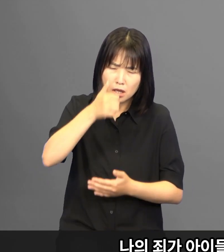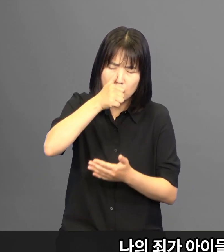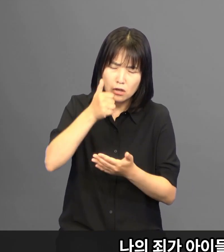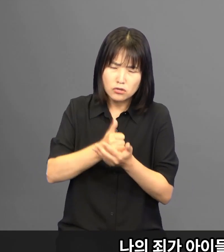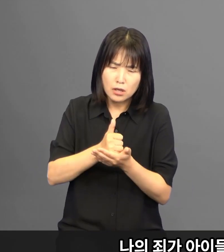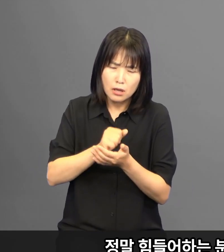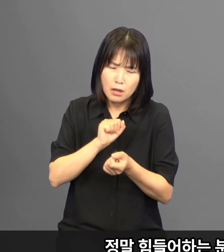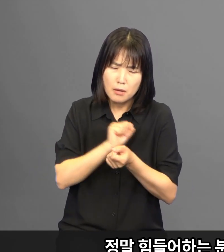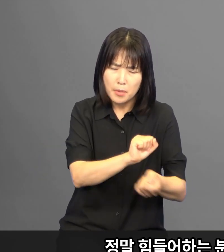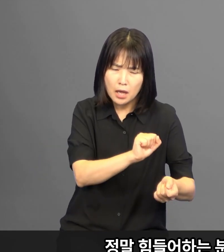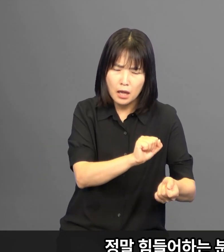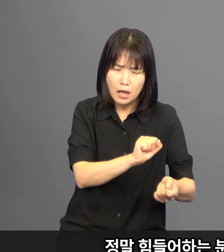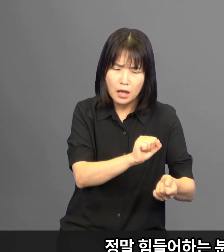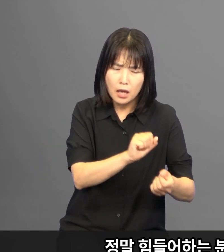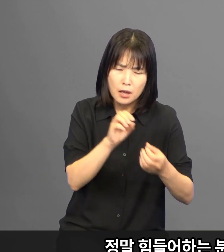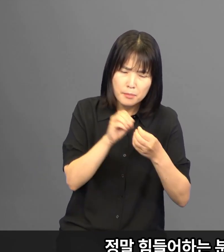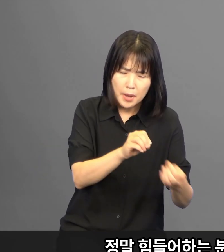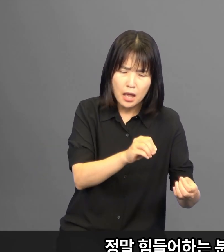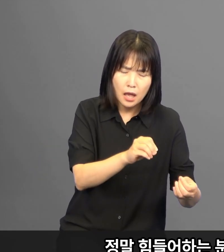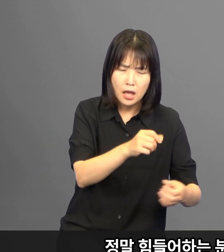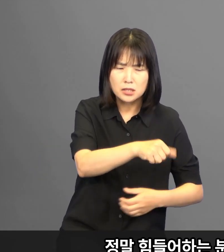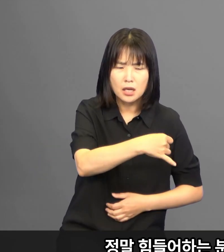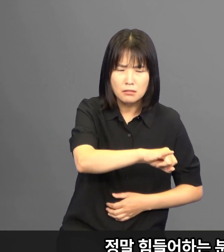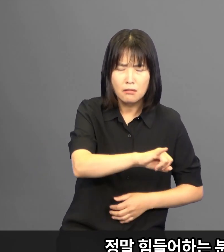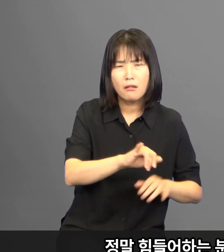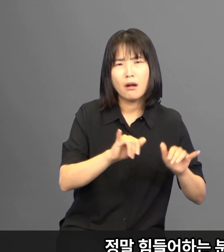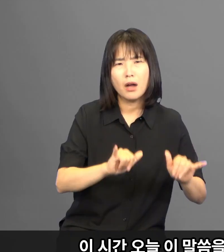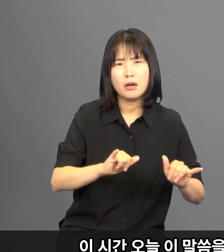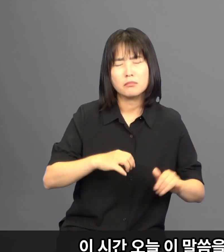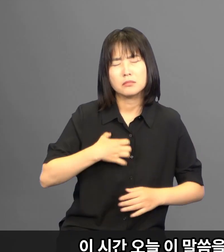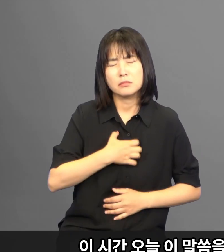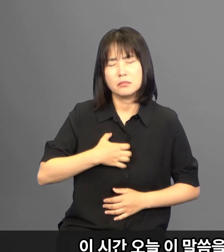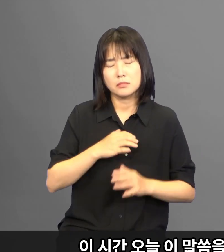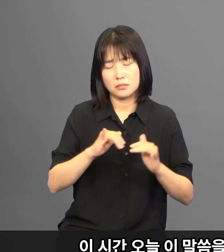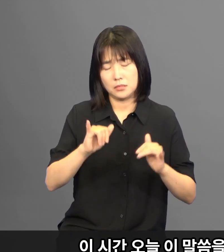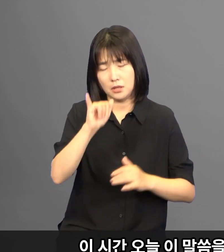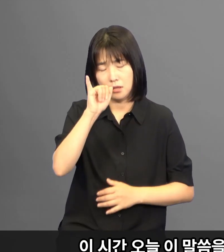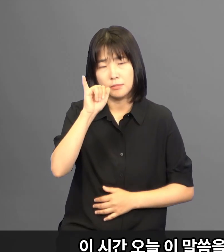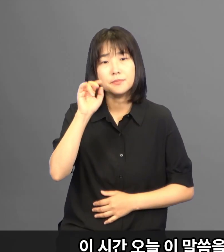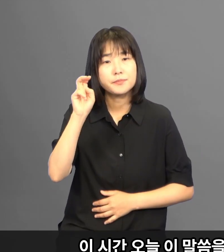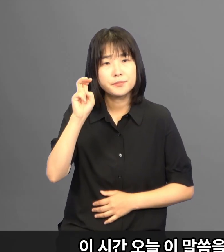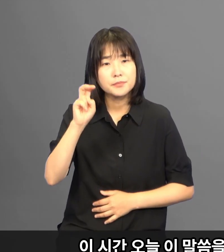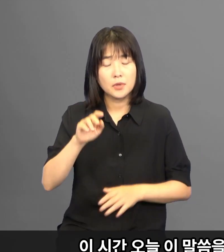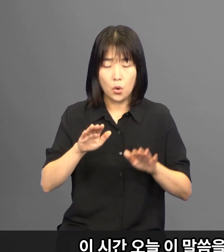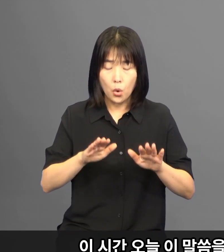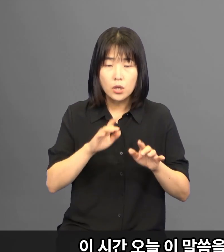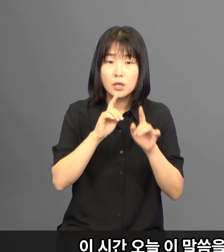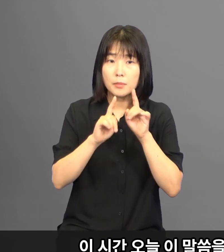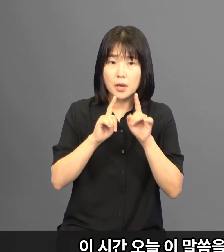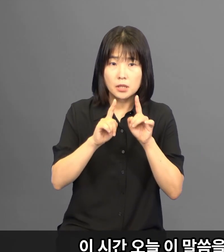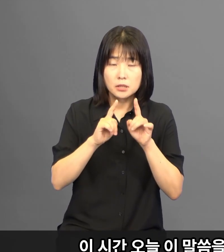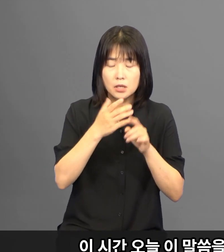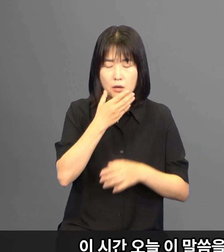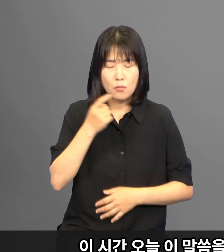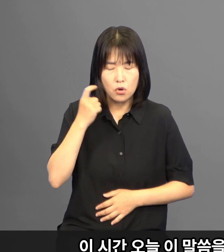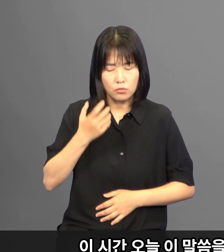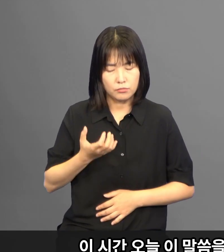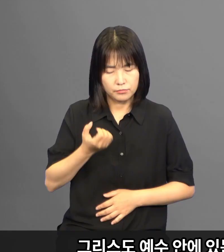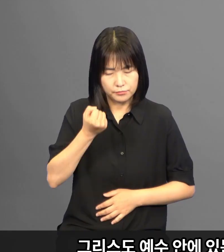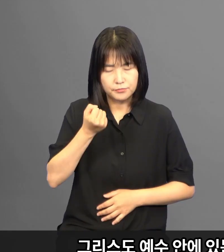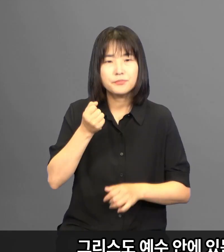봐 정말 힘들어하는 분들이 분명히 계실 겁니다. 이 시간 오늘 이 말씀을 여러분 복음으로